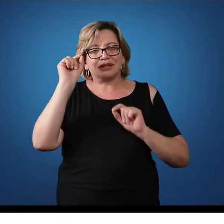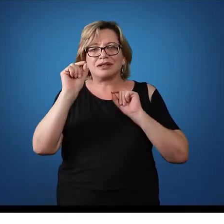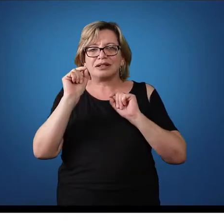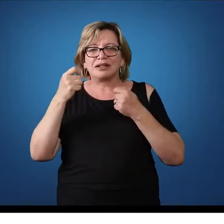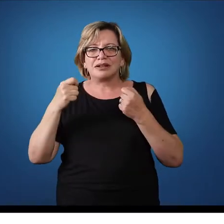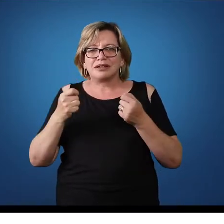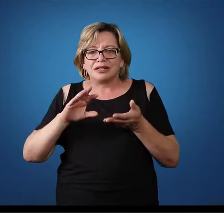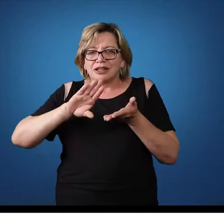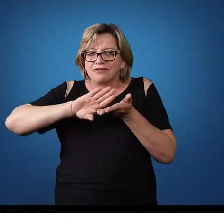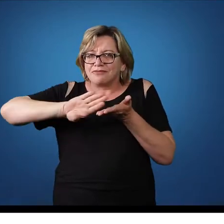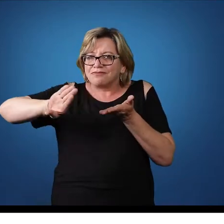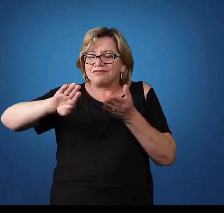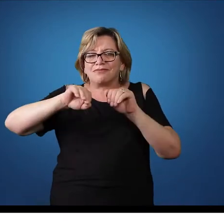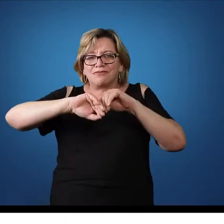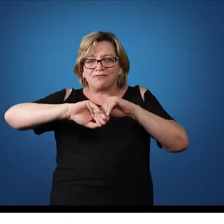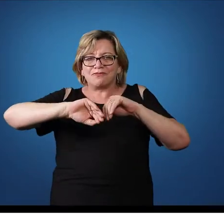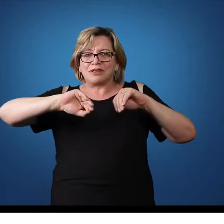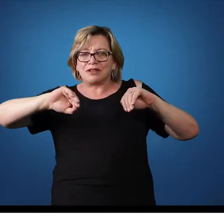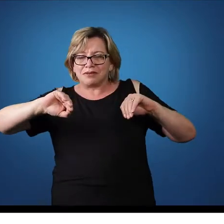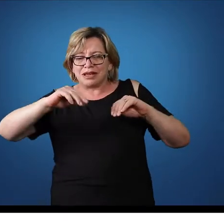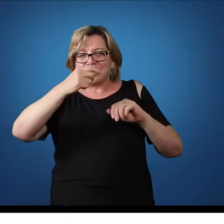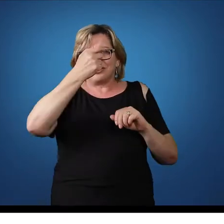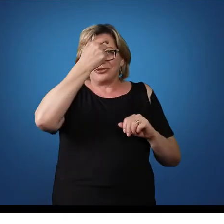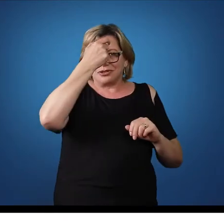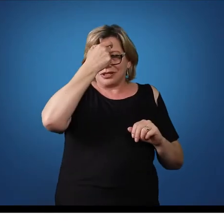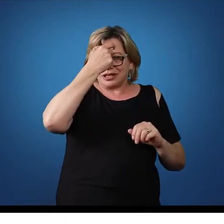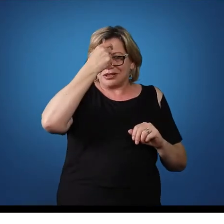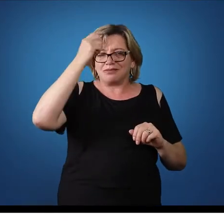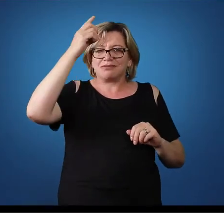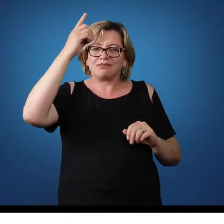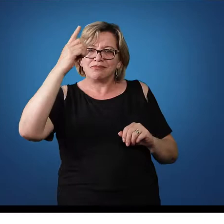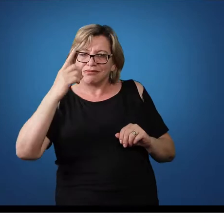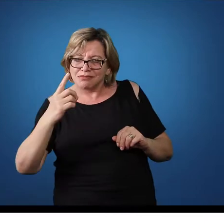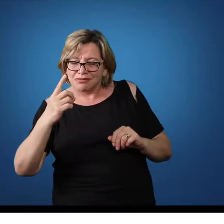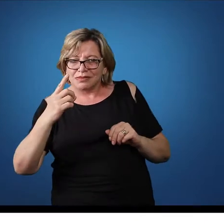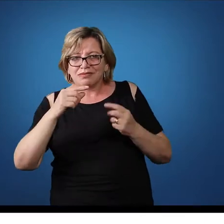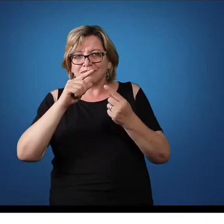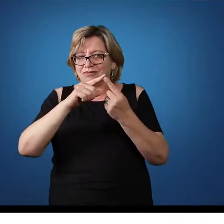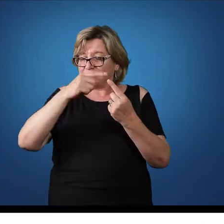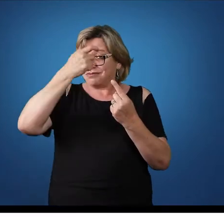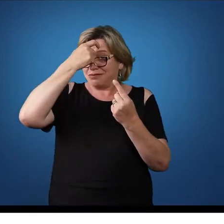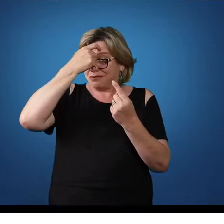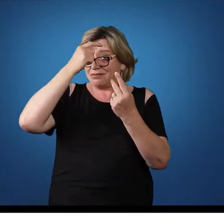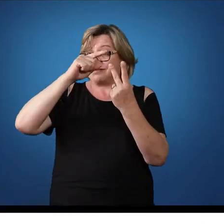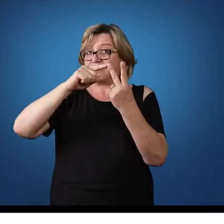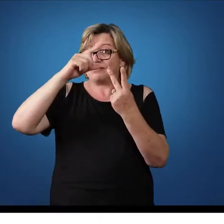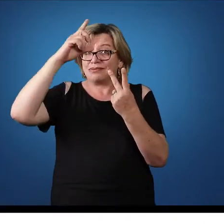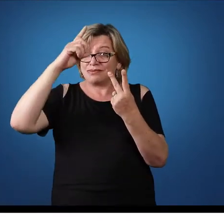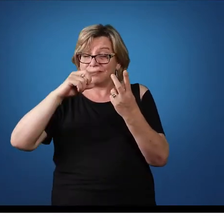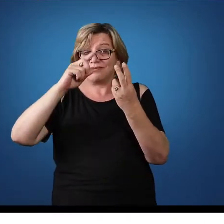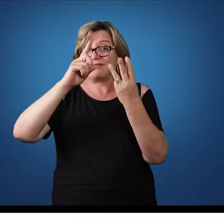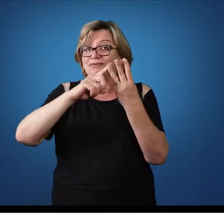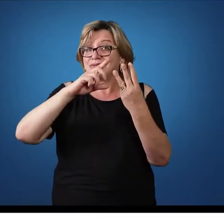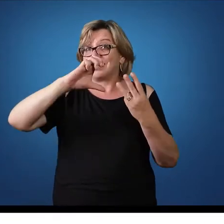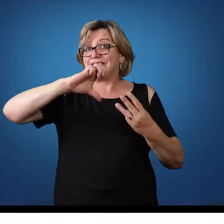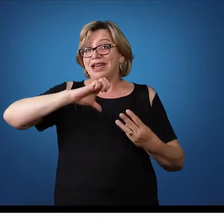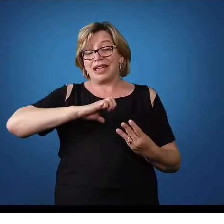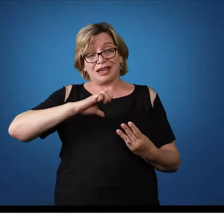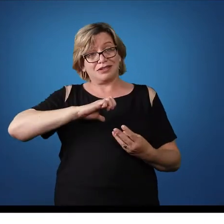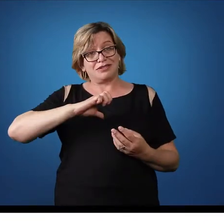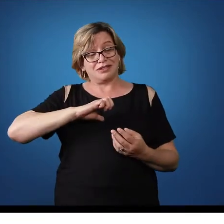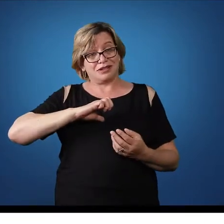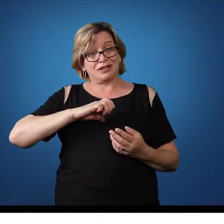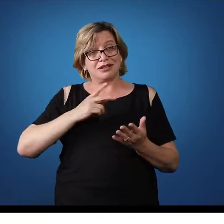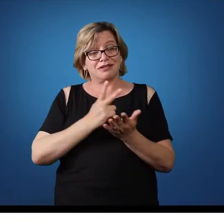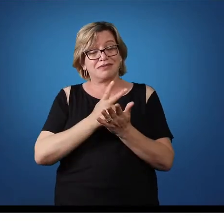que ser separado, tanto da moral quanto do direito, e que é propriamente dita a ética, que é aquilo que a gente discute